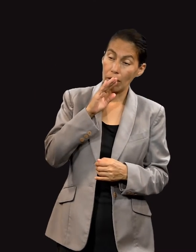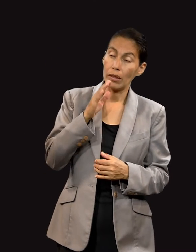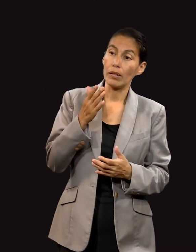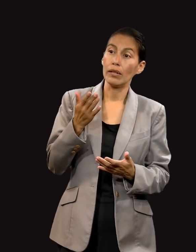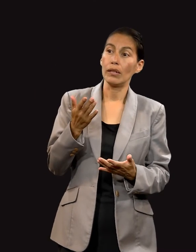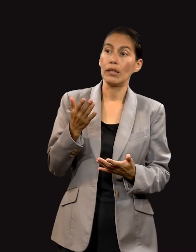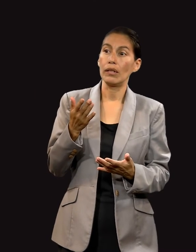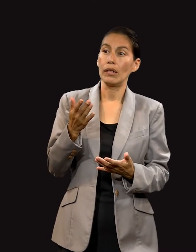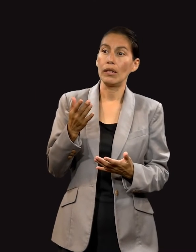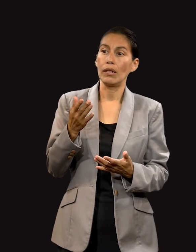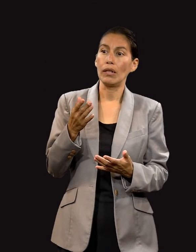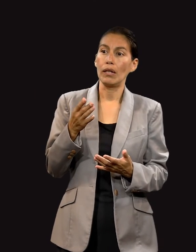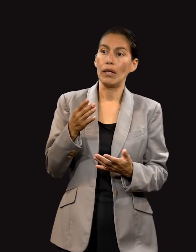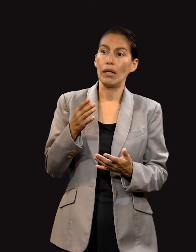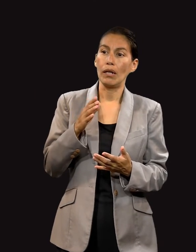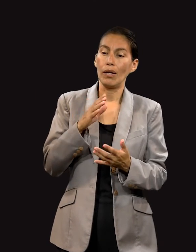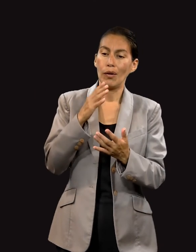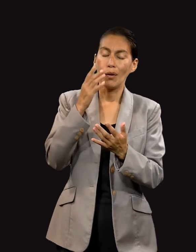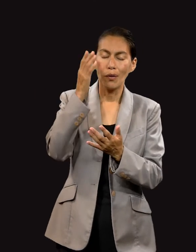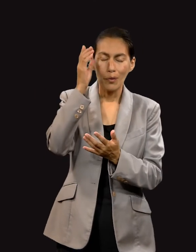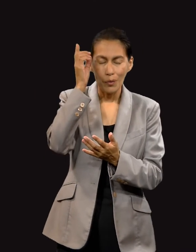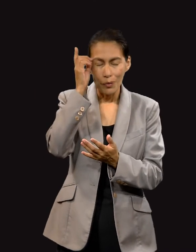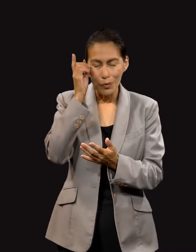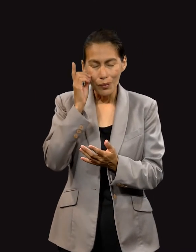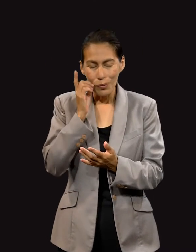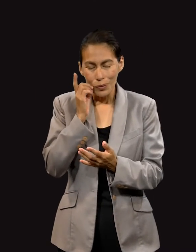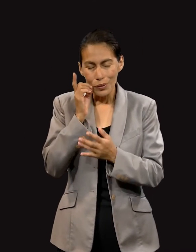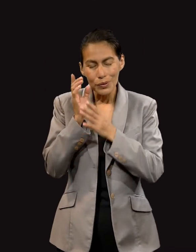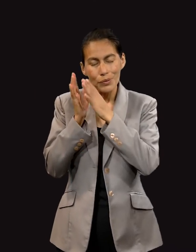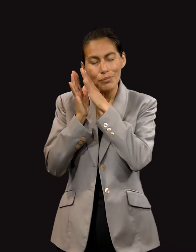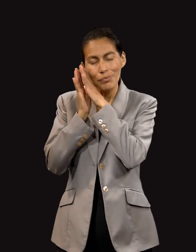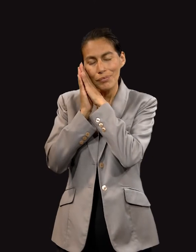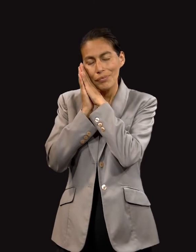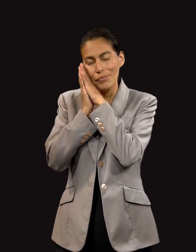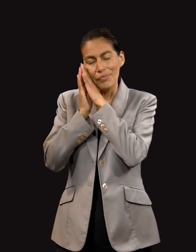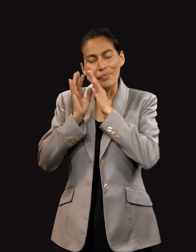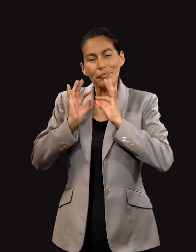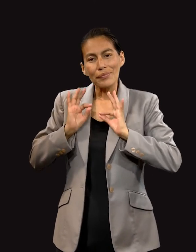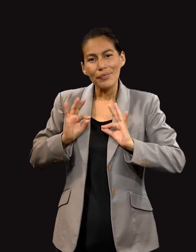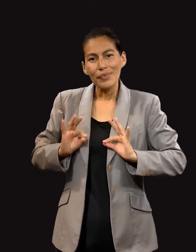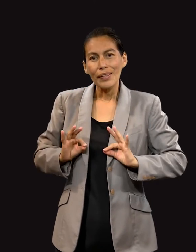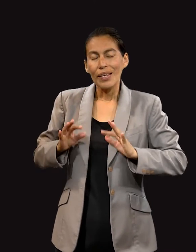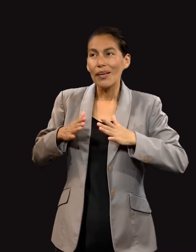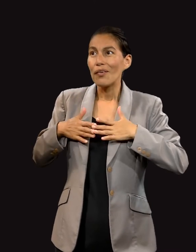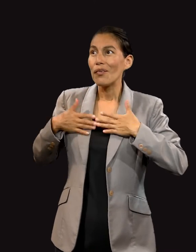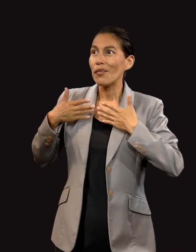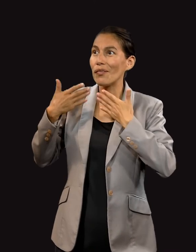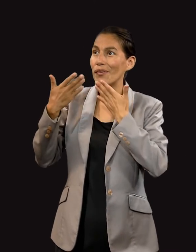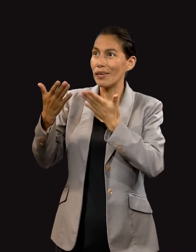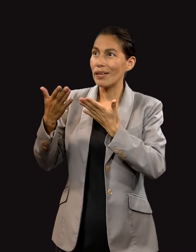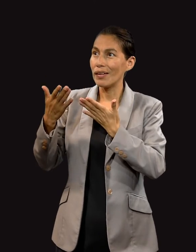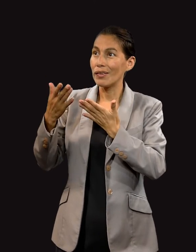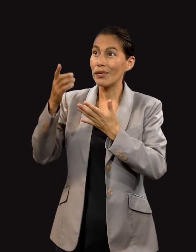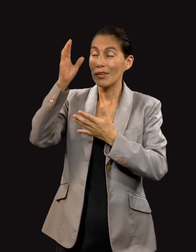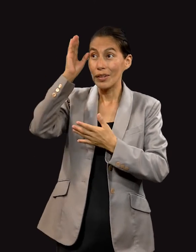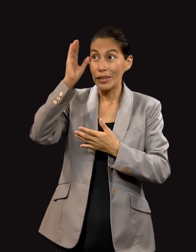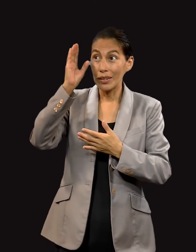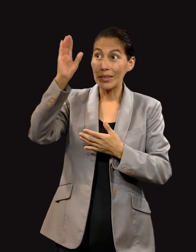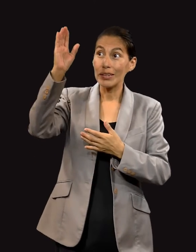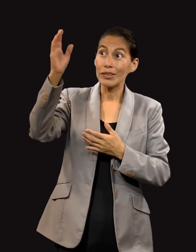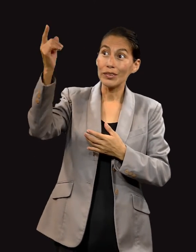mamá al final durmió, durmió, durmió y